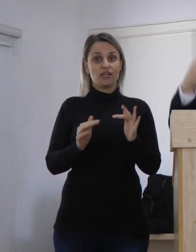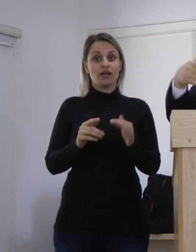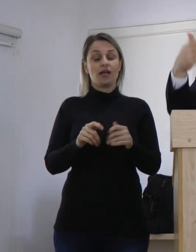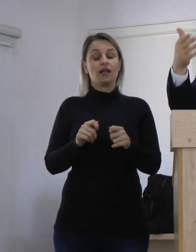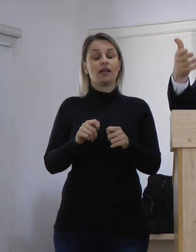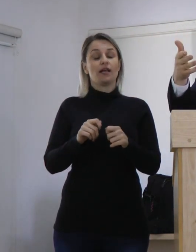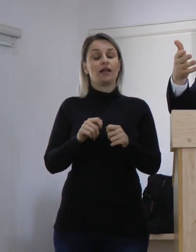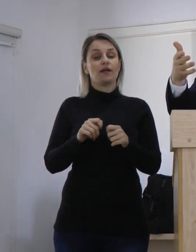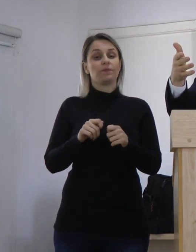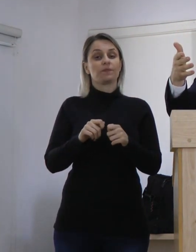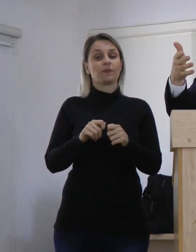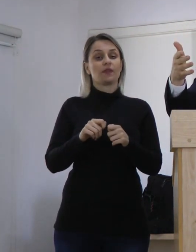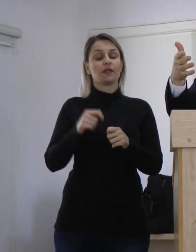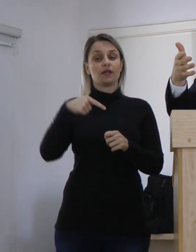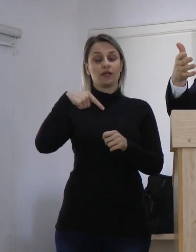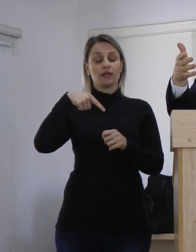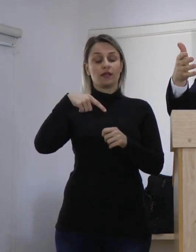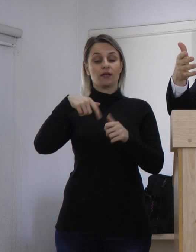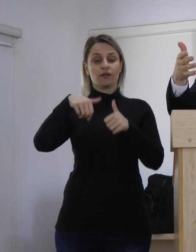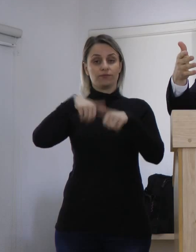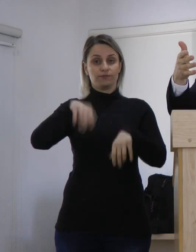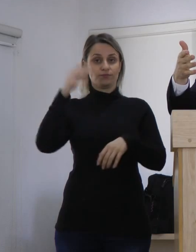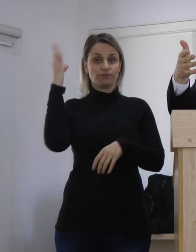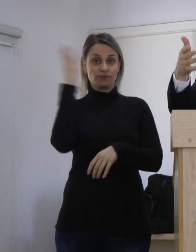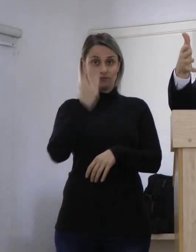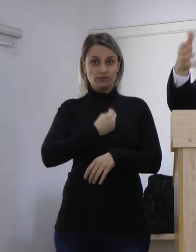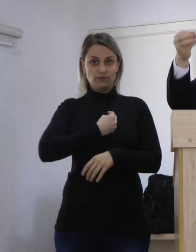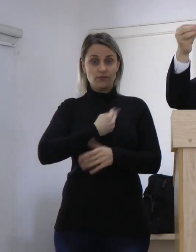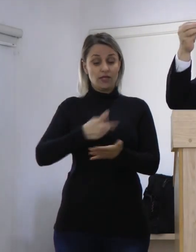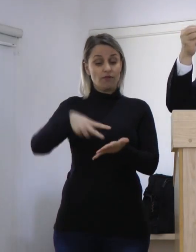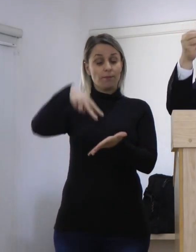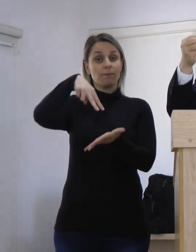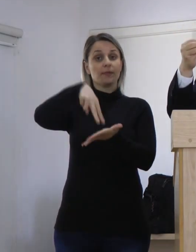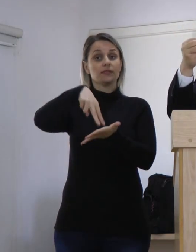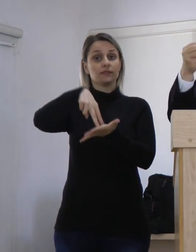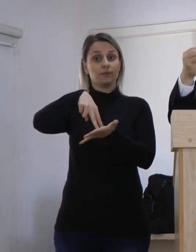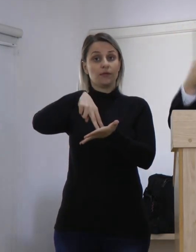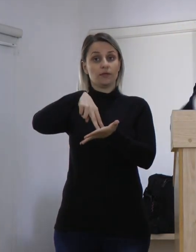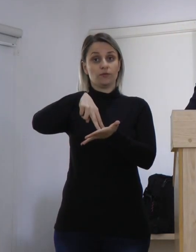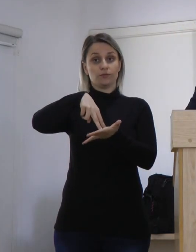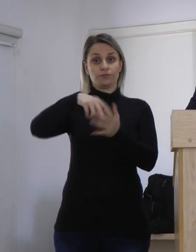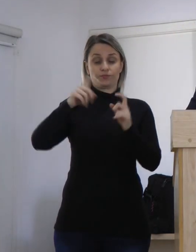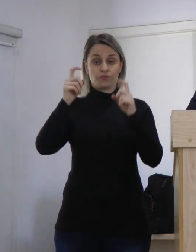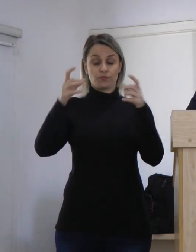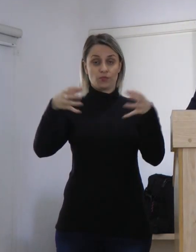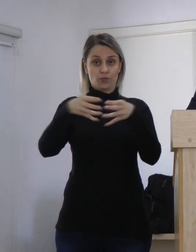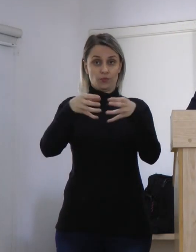E participando de uma reunião mediúnica, um médium trouxe uma mensagem para ele.